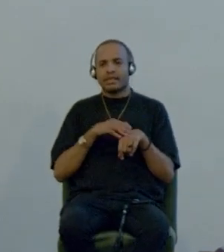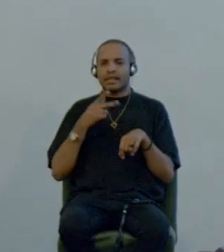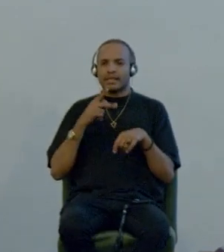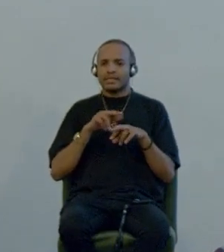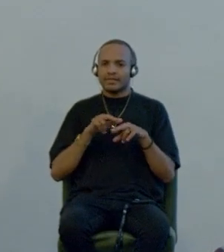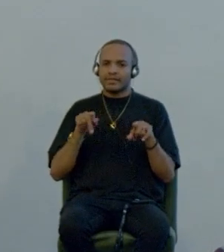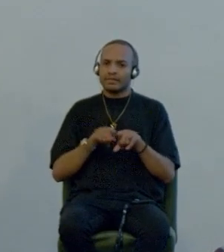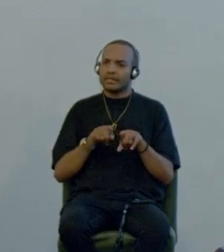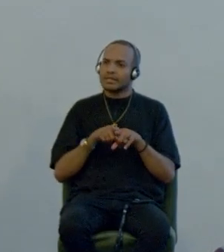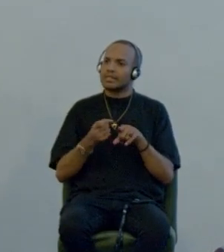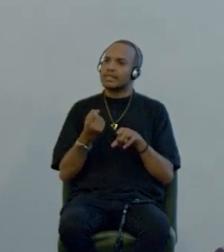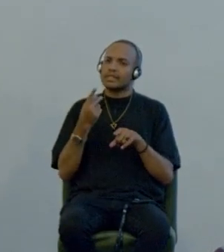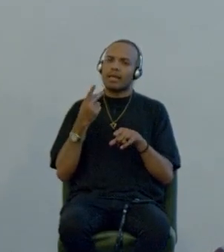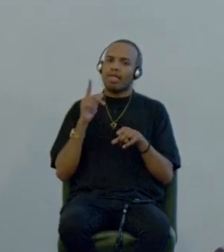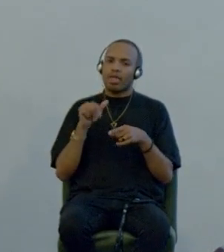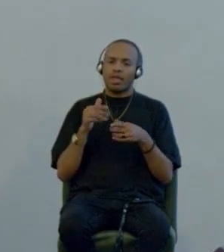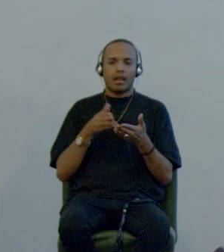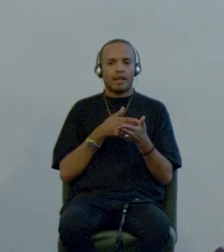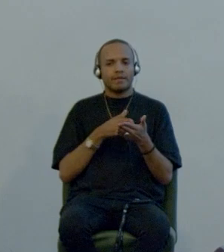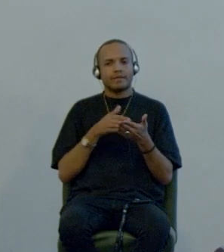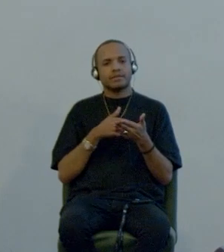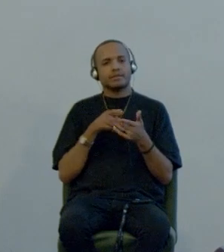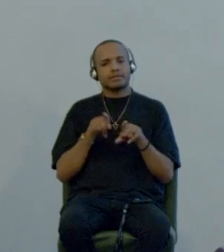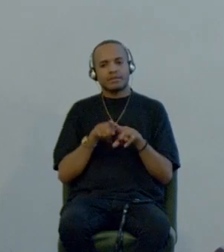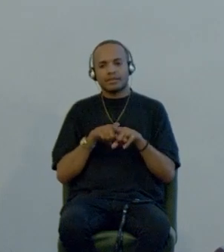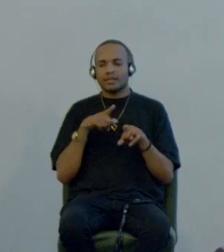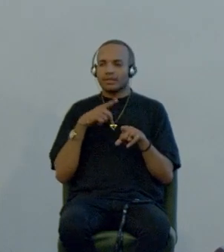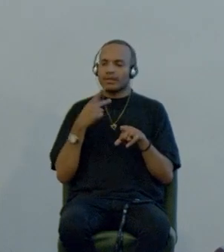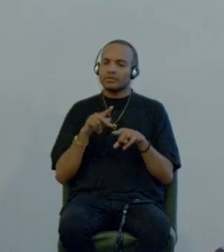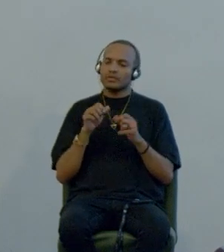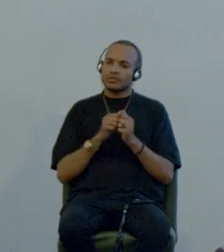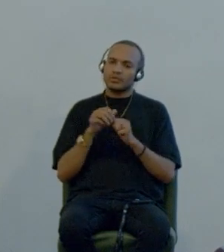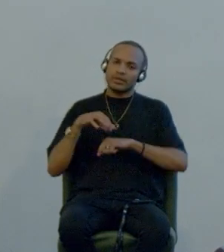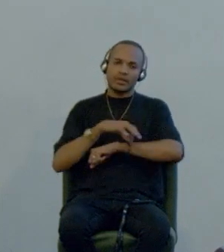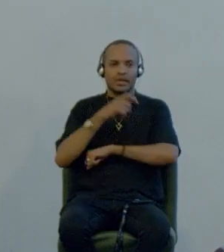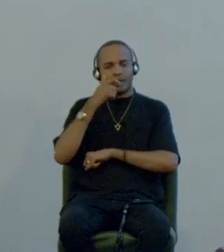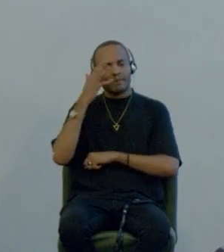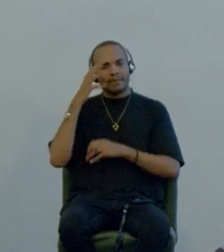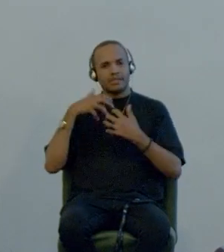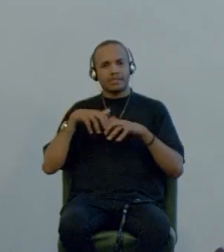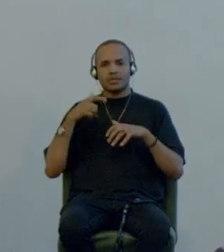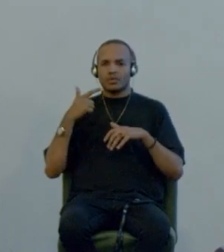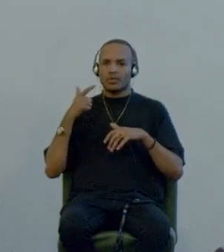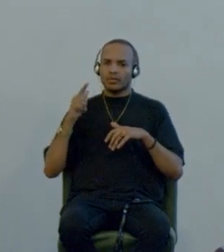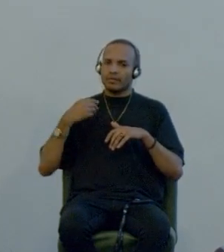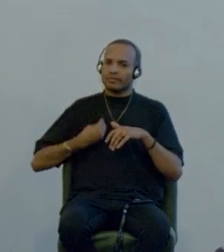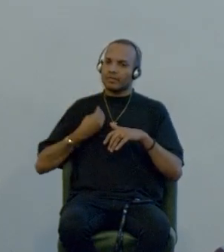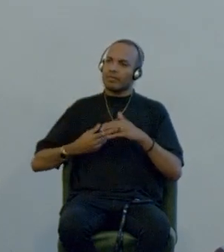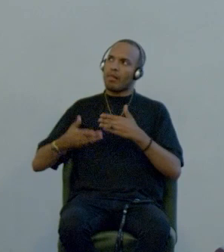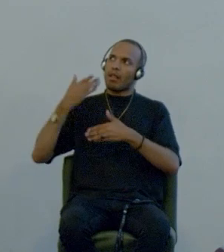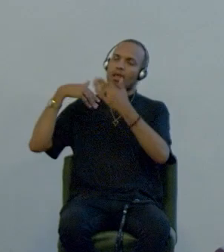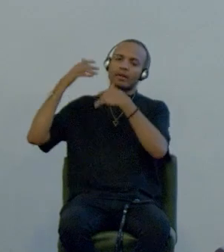architectes. Donc ça, c'est l'un des points communs avec Lija. Moi, je pense que dans une autre vie, j'étais architecte ou je suis une architecte ratée, je ne sais pas,